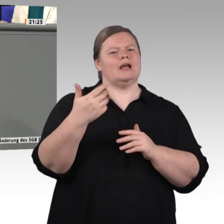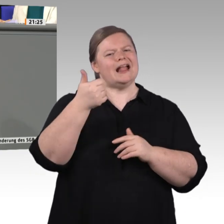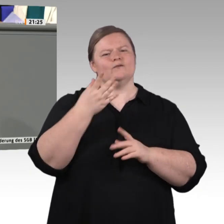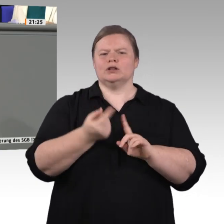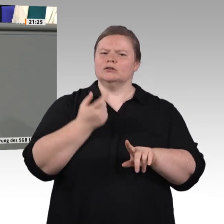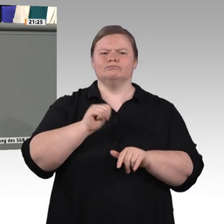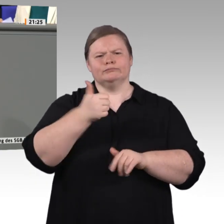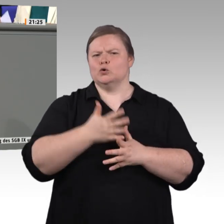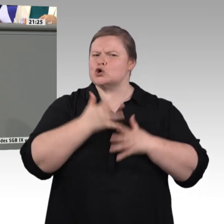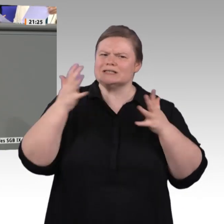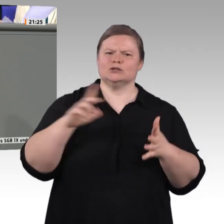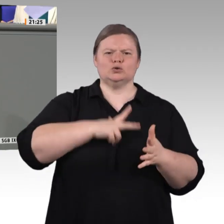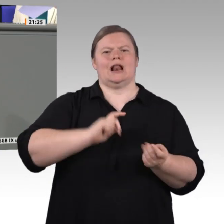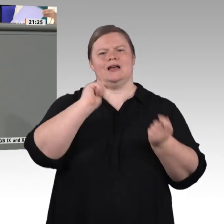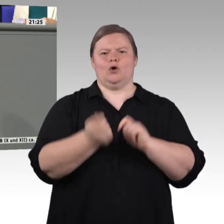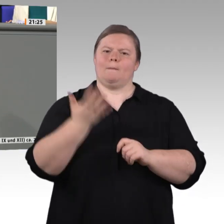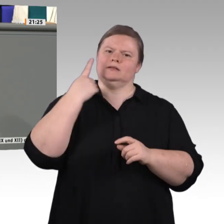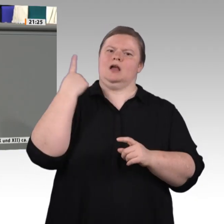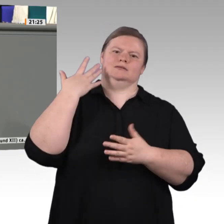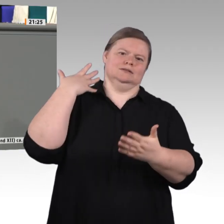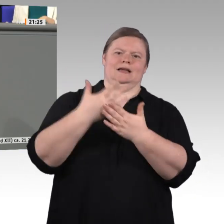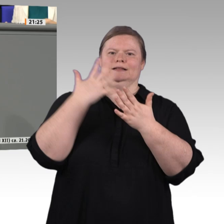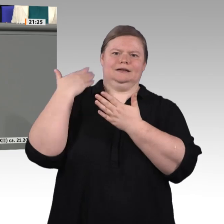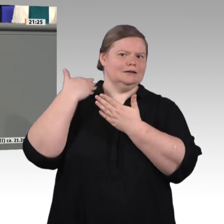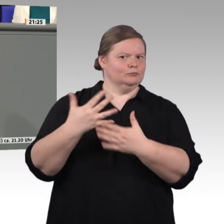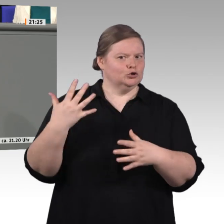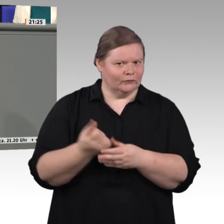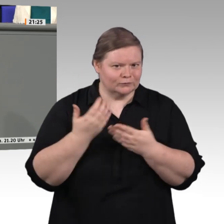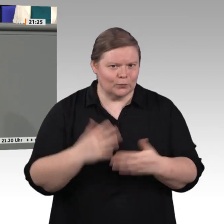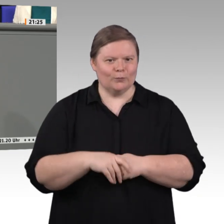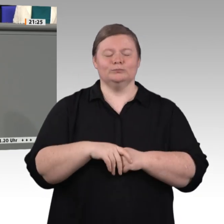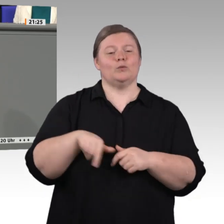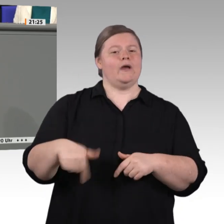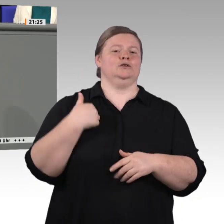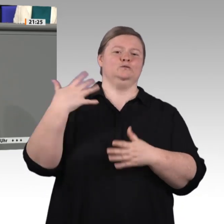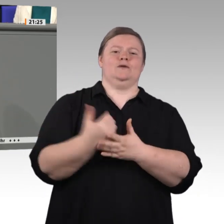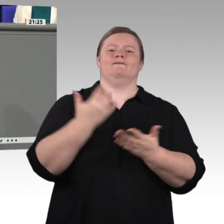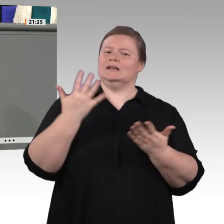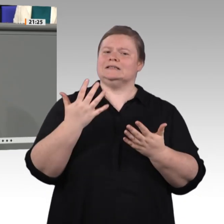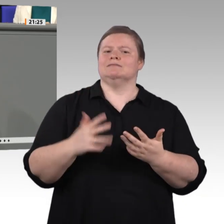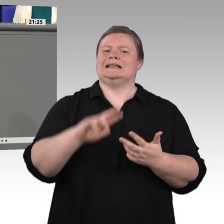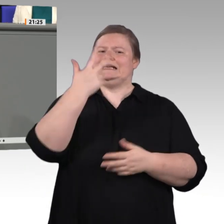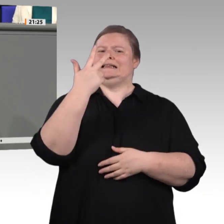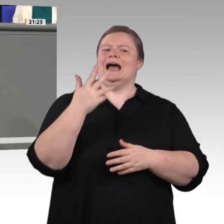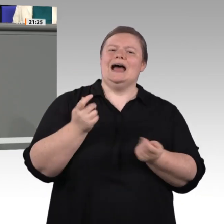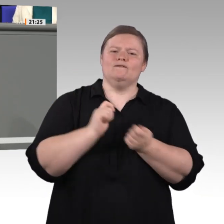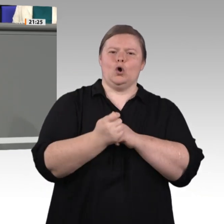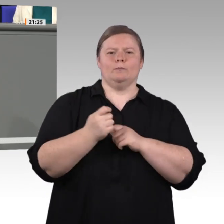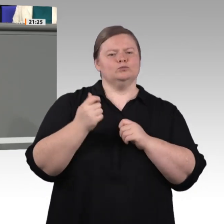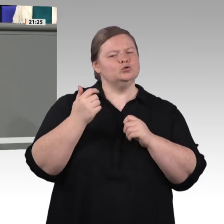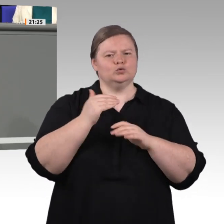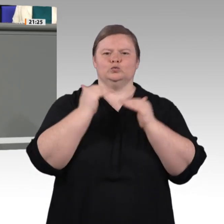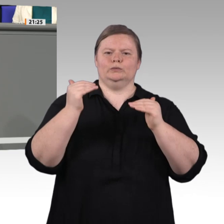es sogenannte anderen Leistungsanbieter eben nicht gleichgesetzt werden mit anerkannten Werkstätten für Menschen mit